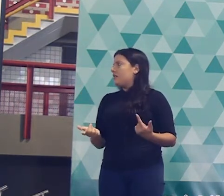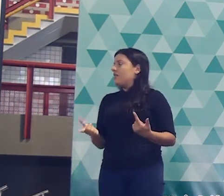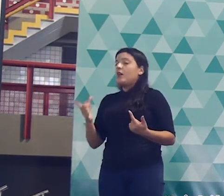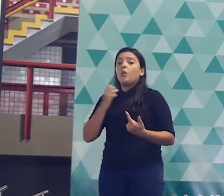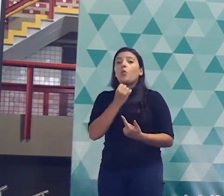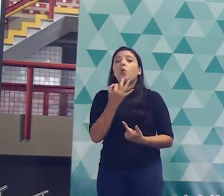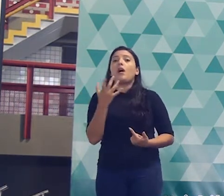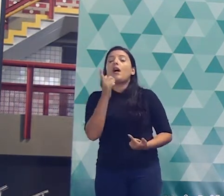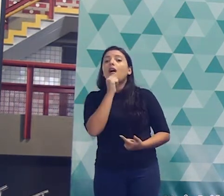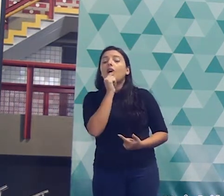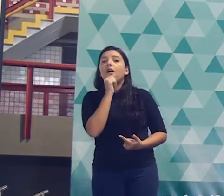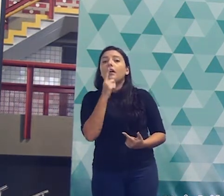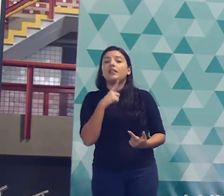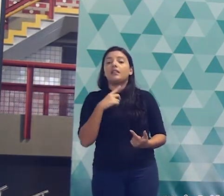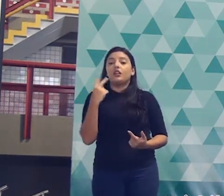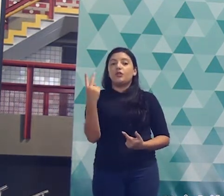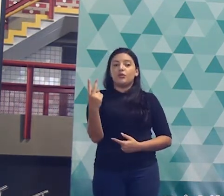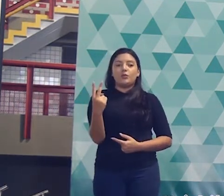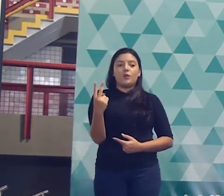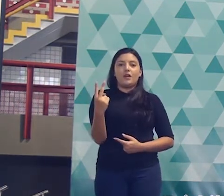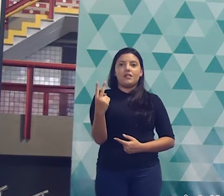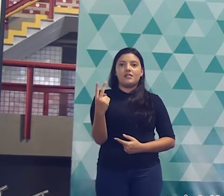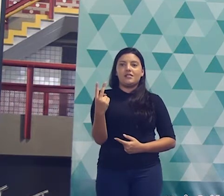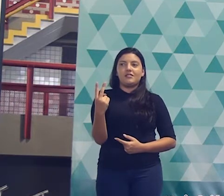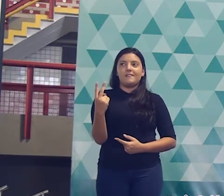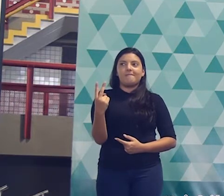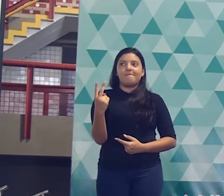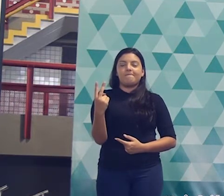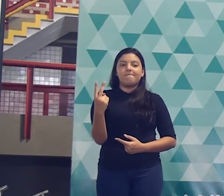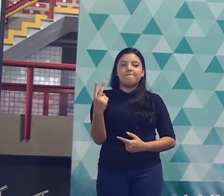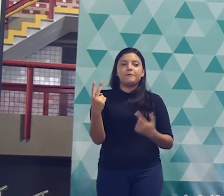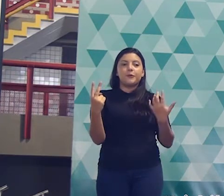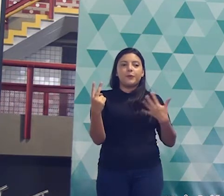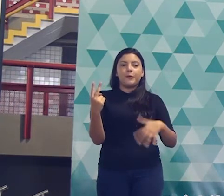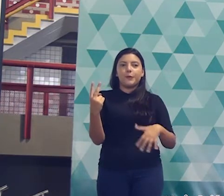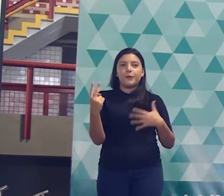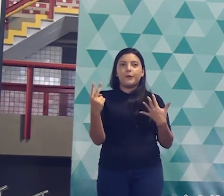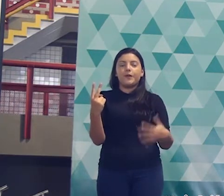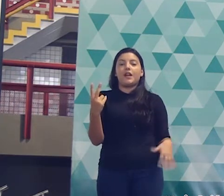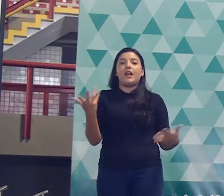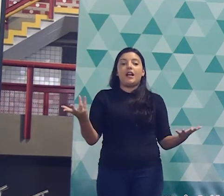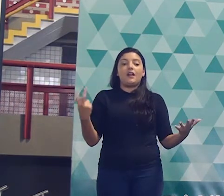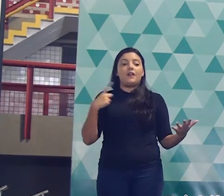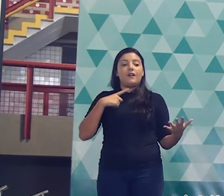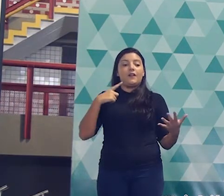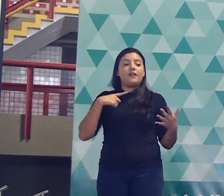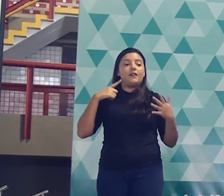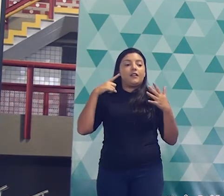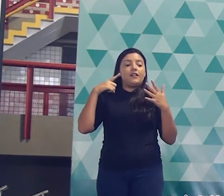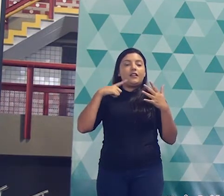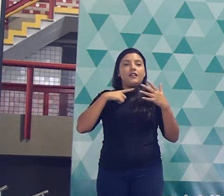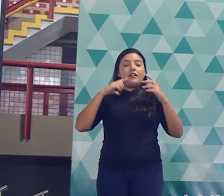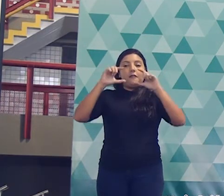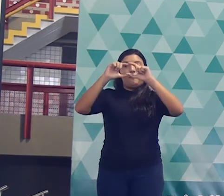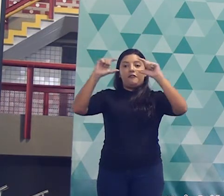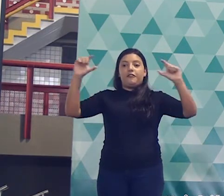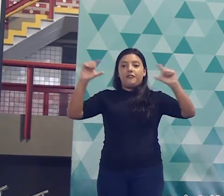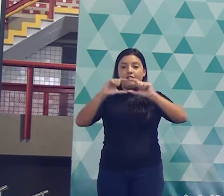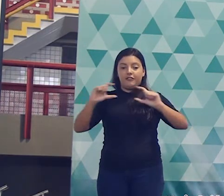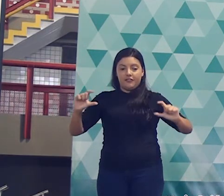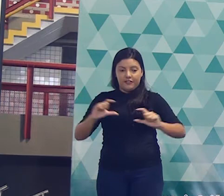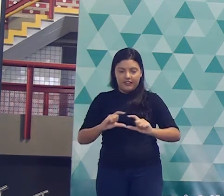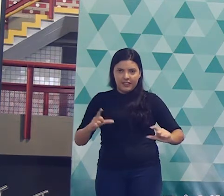quantas águas? 2. Vixe. Olha para as reações, para todas. Tem